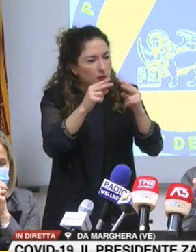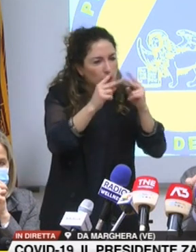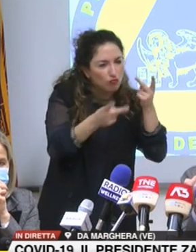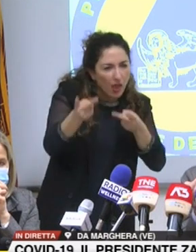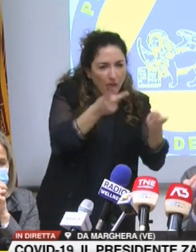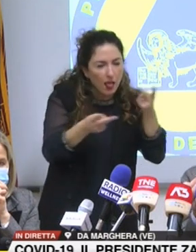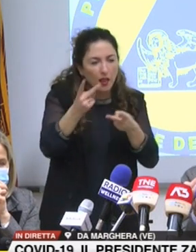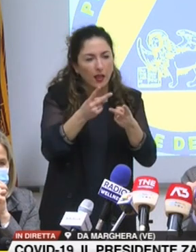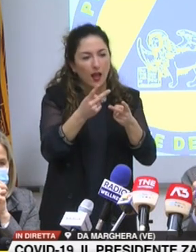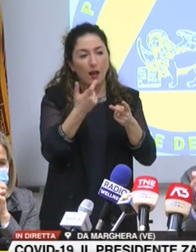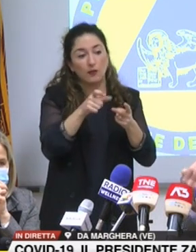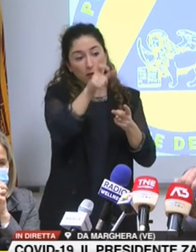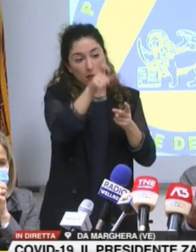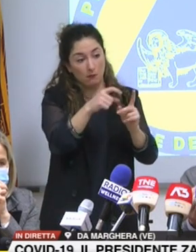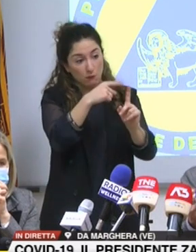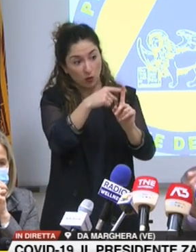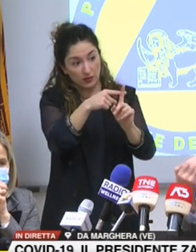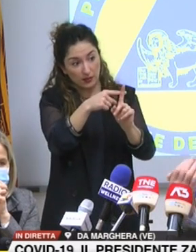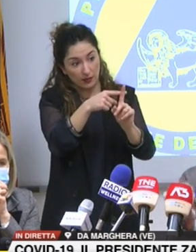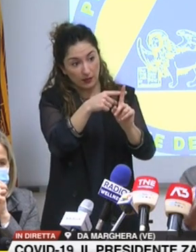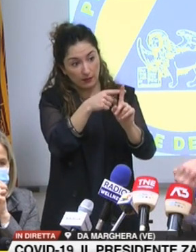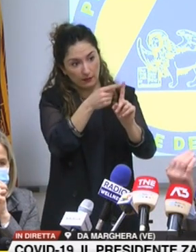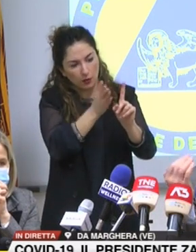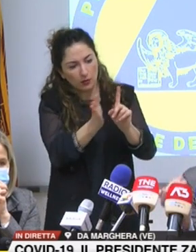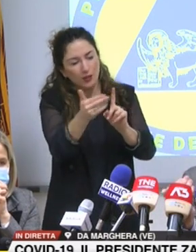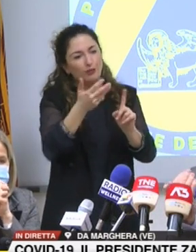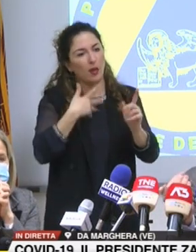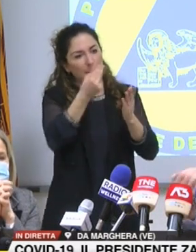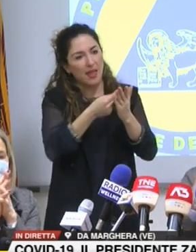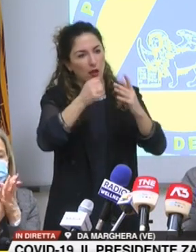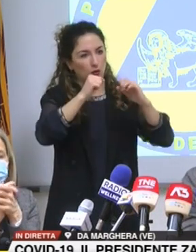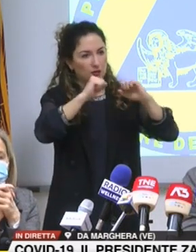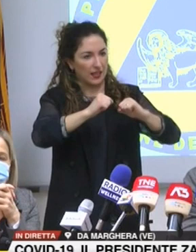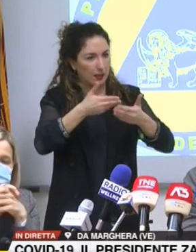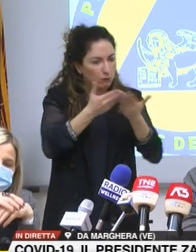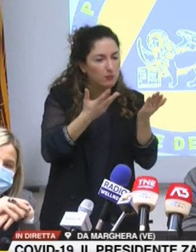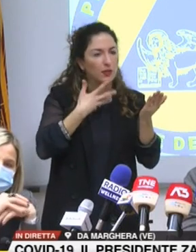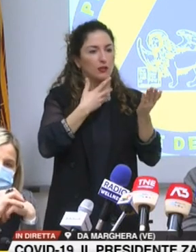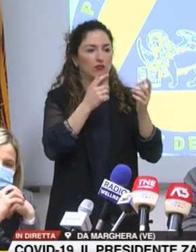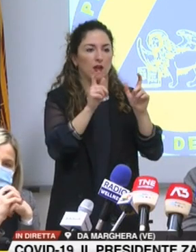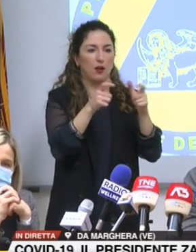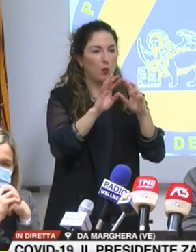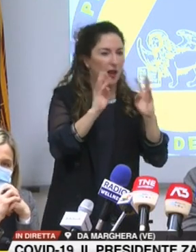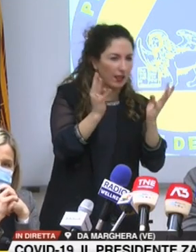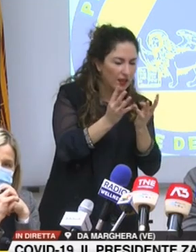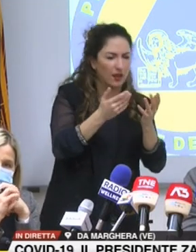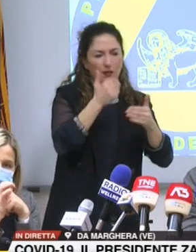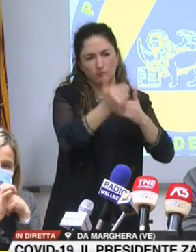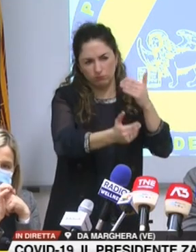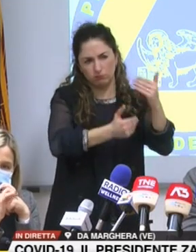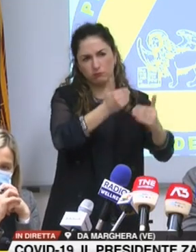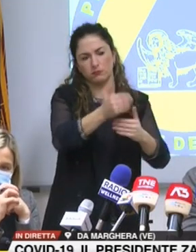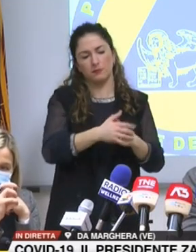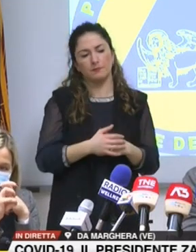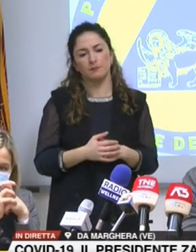perché dietro ad ogni positivo trovato poi c'è un piano di sanità pubblica, l'isolamento, le quarantene eccetera. Quindi io immagino che